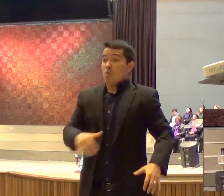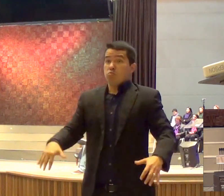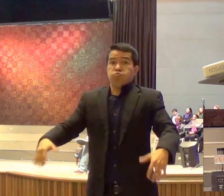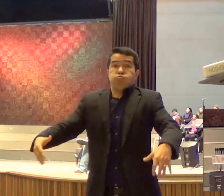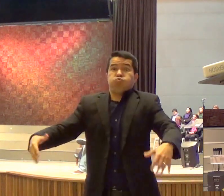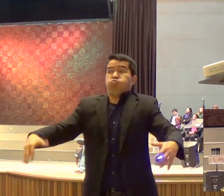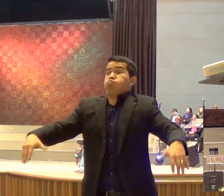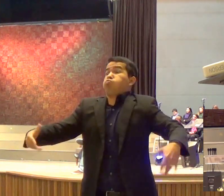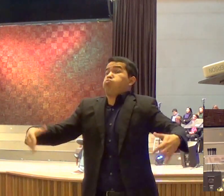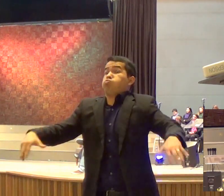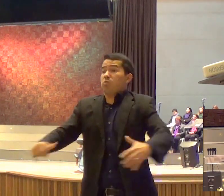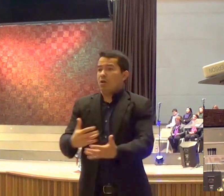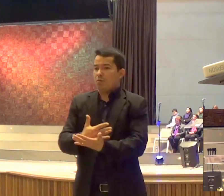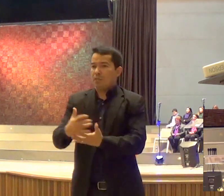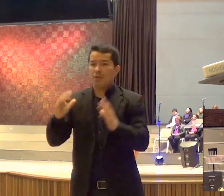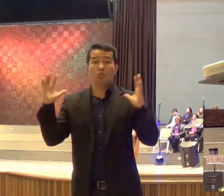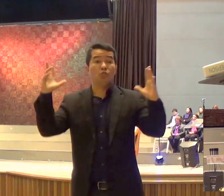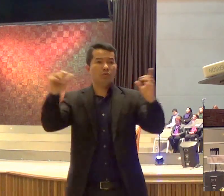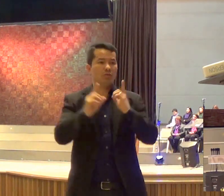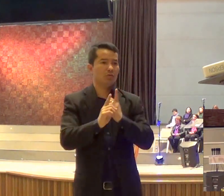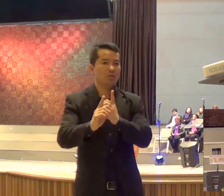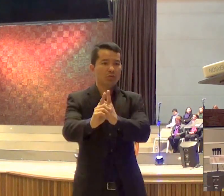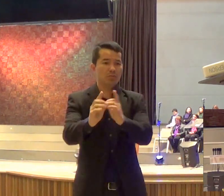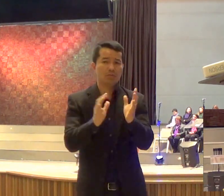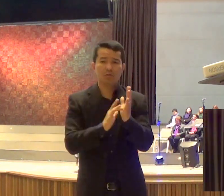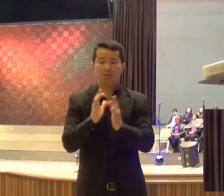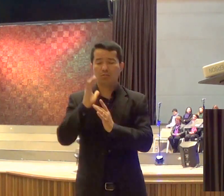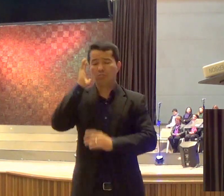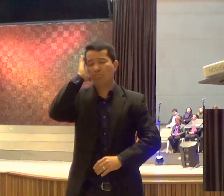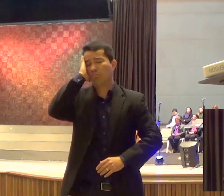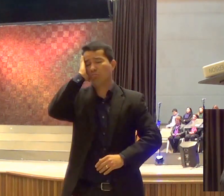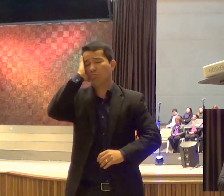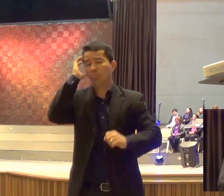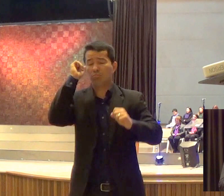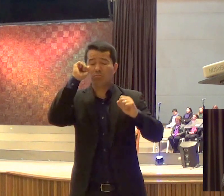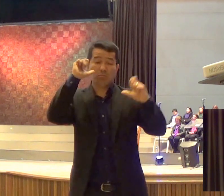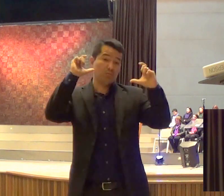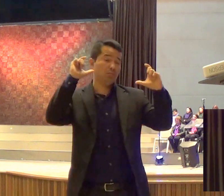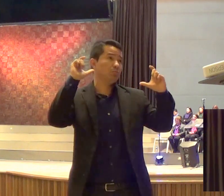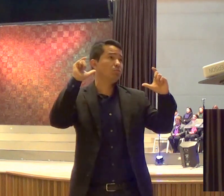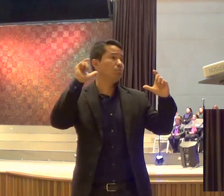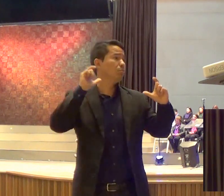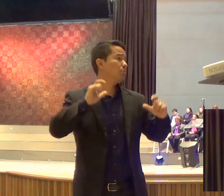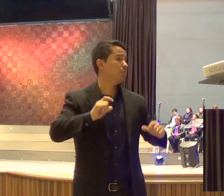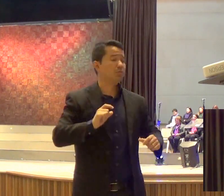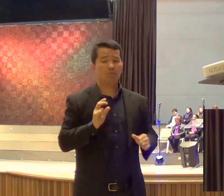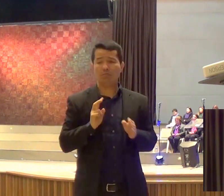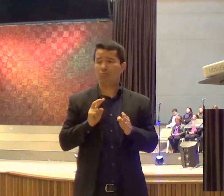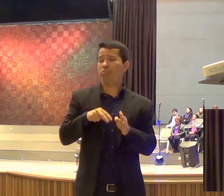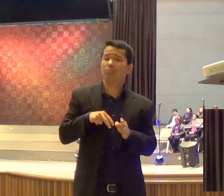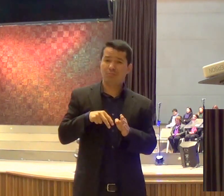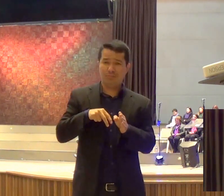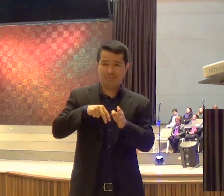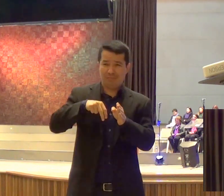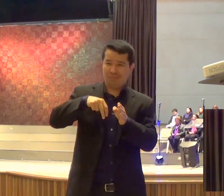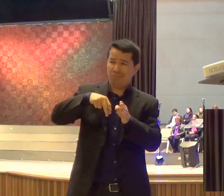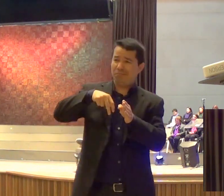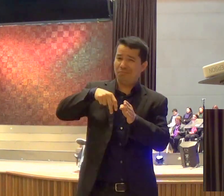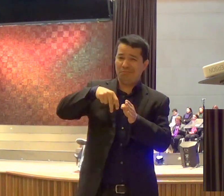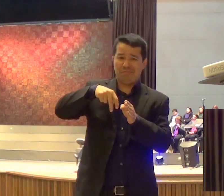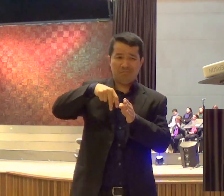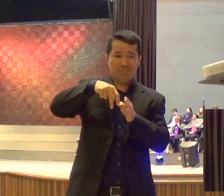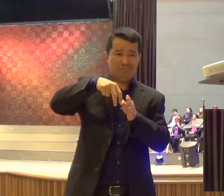Pânico Jesus então acorda acalma a tempestade